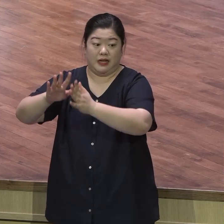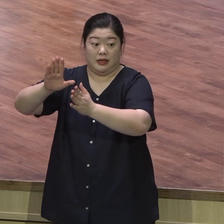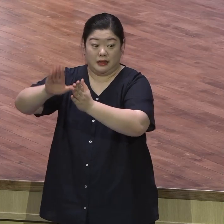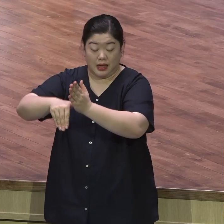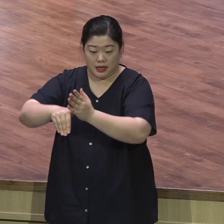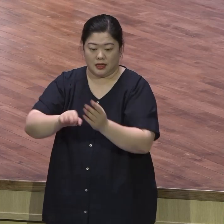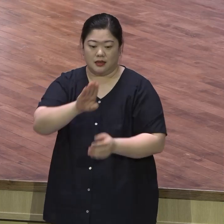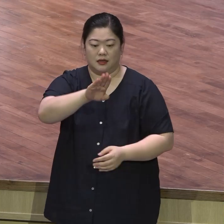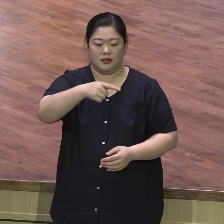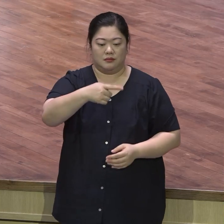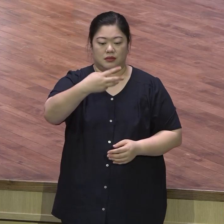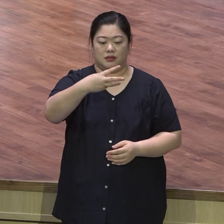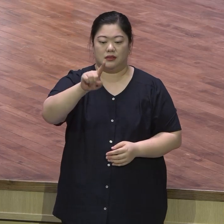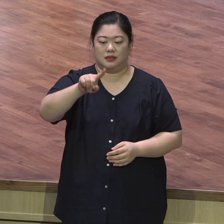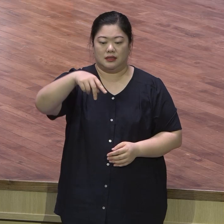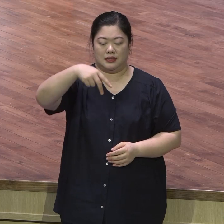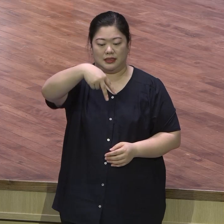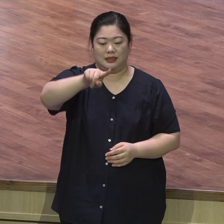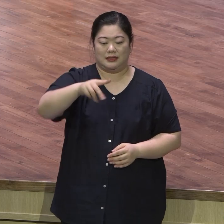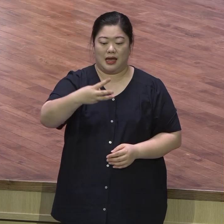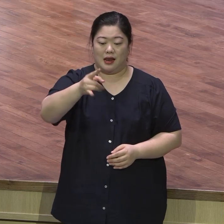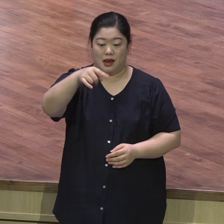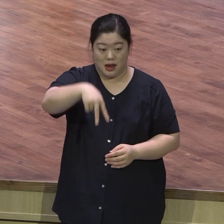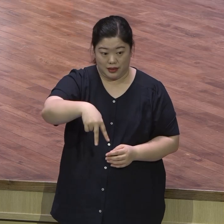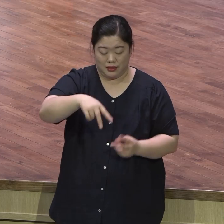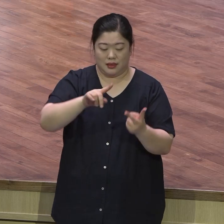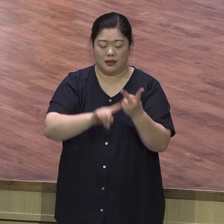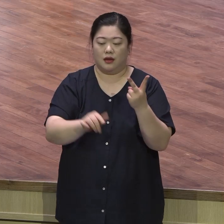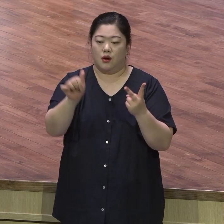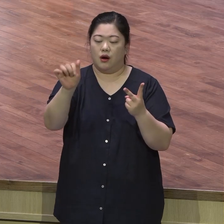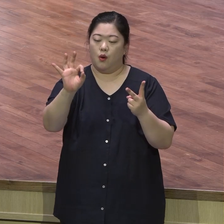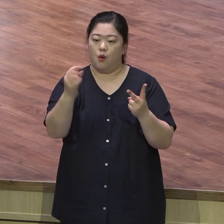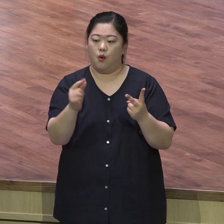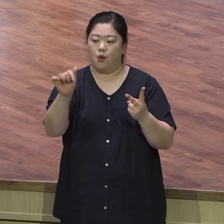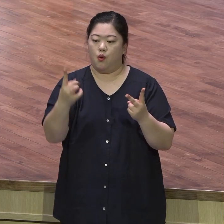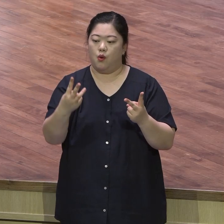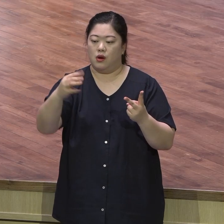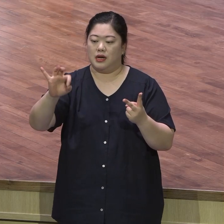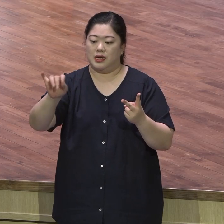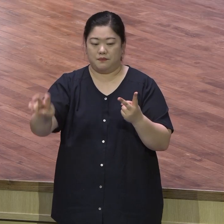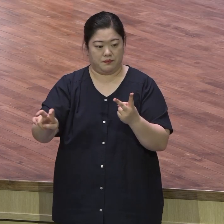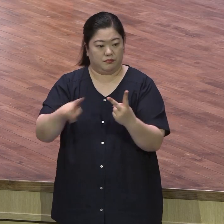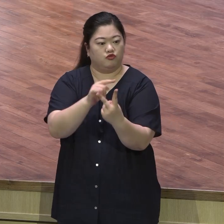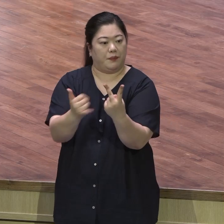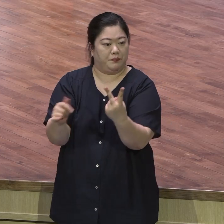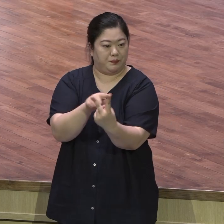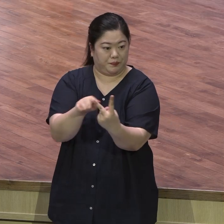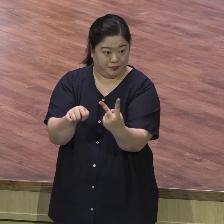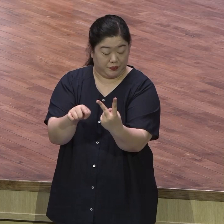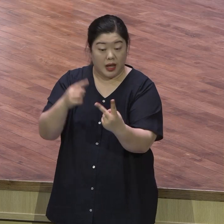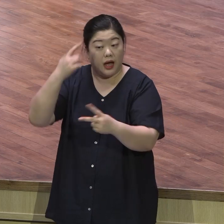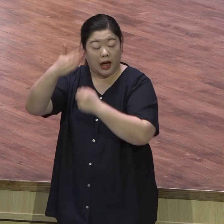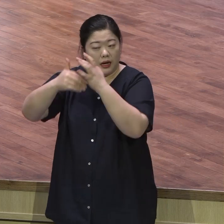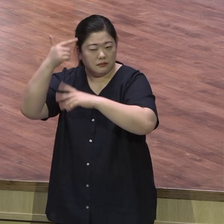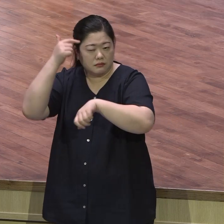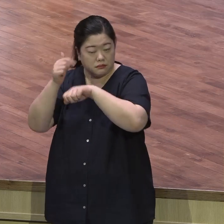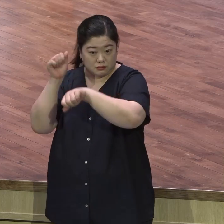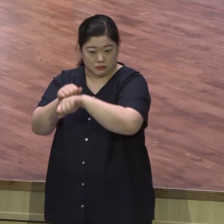바로 부살렐과 오홀리압이라고 그렇게 말씀하고 여기 이 두 사람과 함께 마음이 지혜로운 사람들이